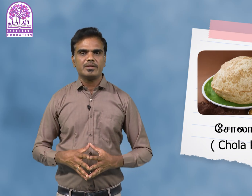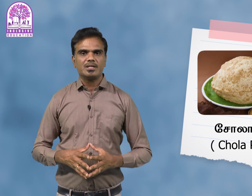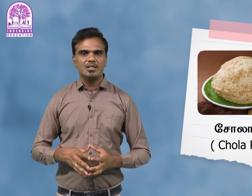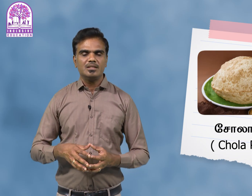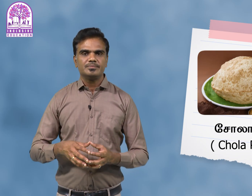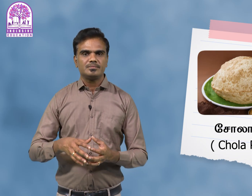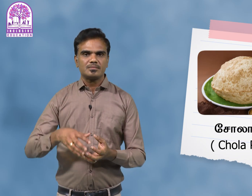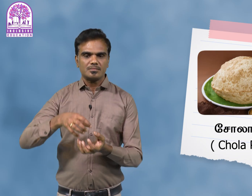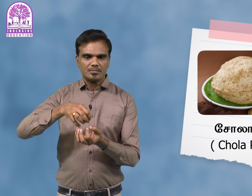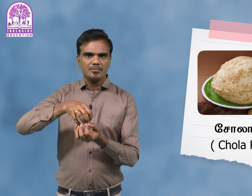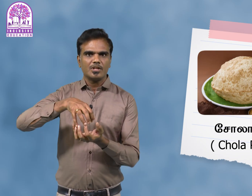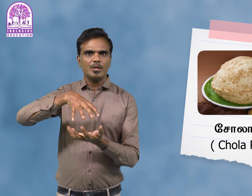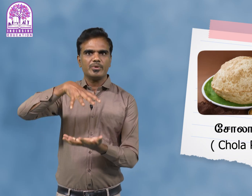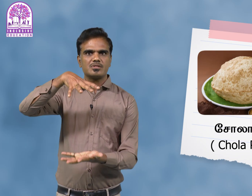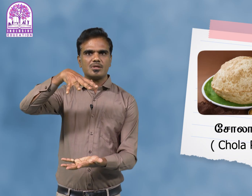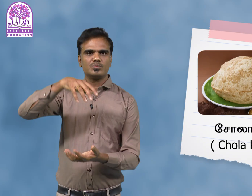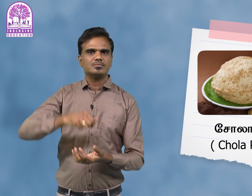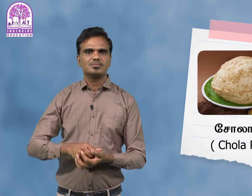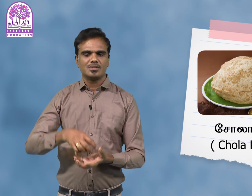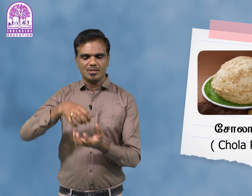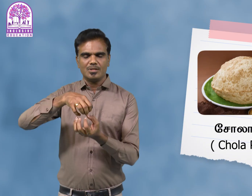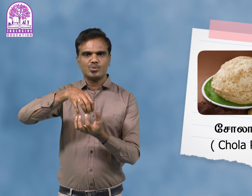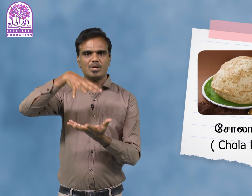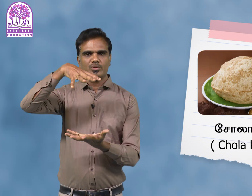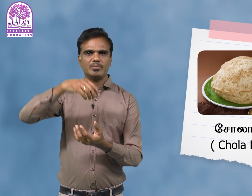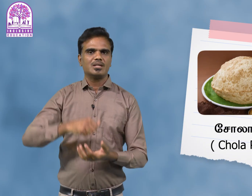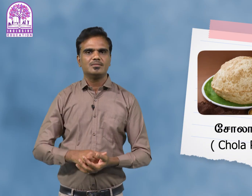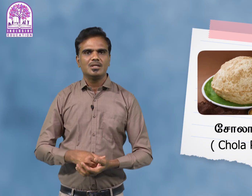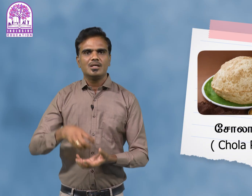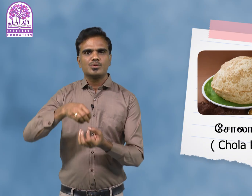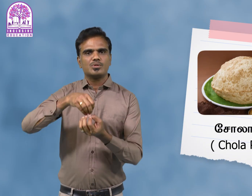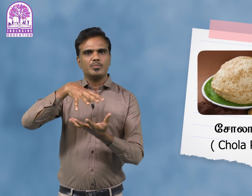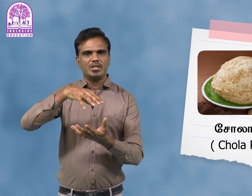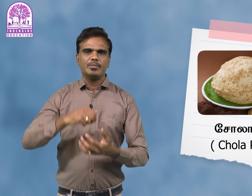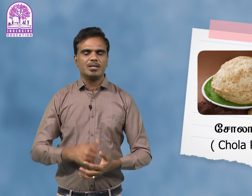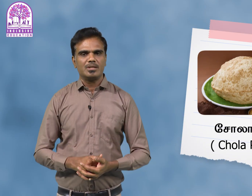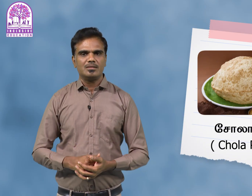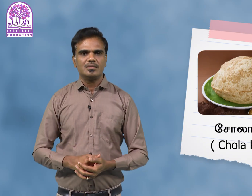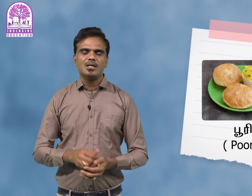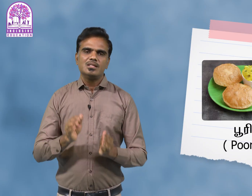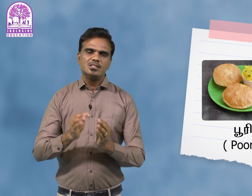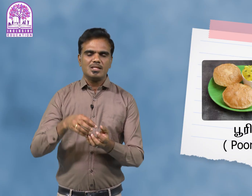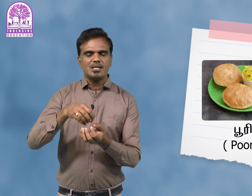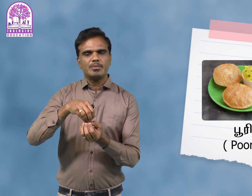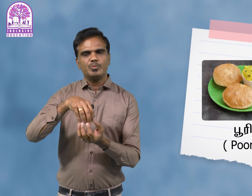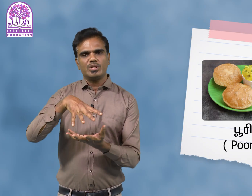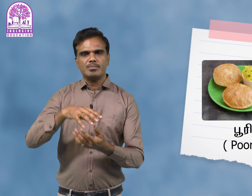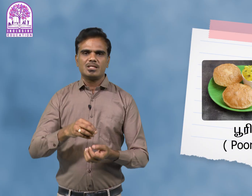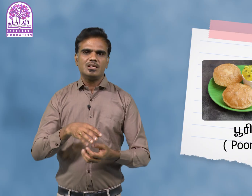செய்வாங்க, நல்லா பெருசாக இருக்கும், சோளா பூரிம்பாங்க. ஸோ சோளா பூரிக்கு அப்படி காமிக்கலாம். சின்னதாக சாதாரணமாக பூரி காமிச்சிங்கன்னா இது